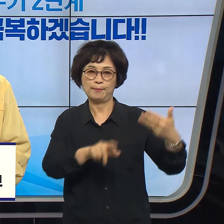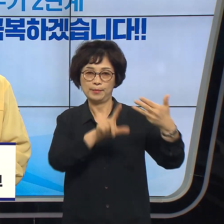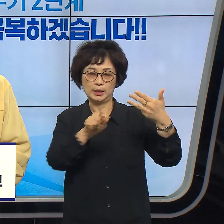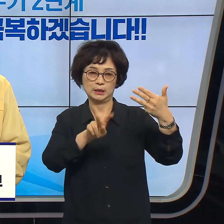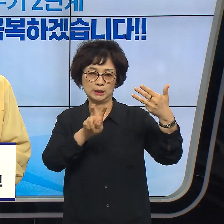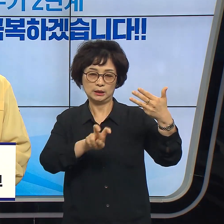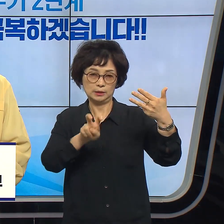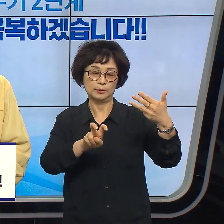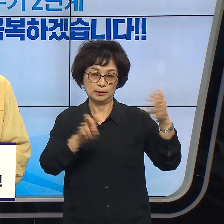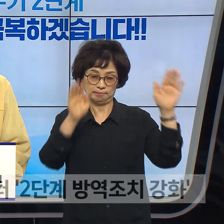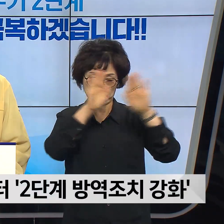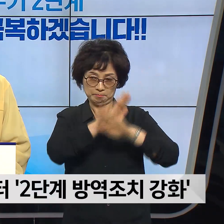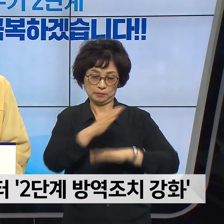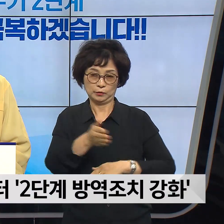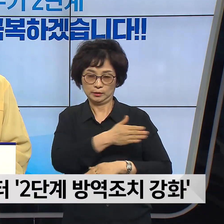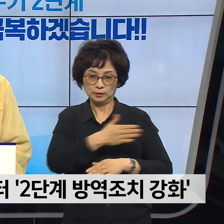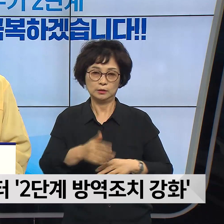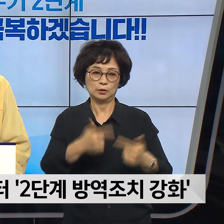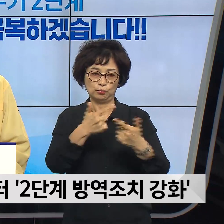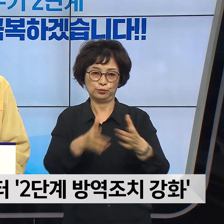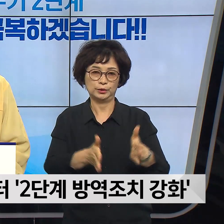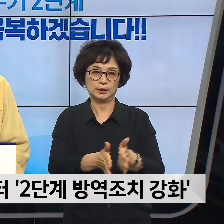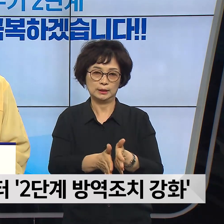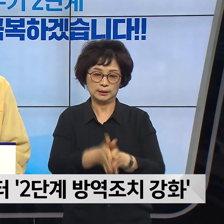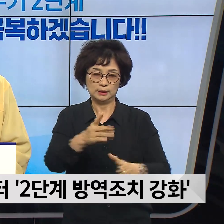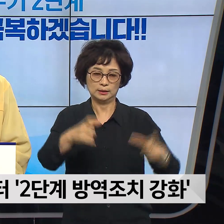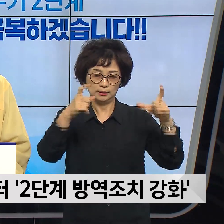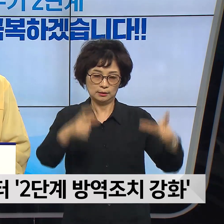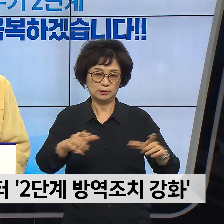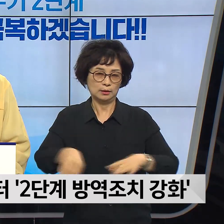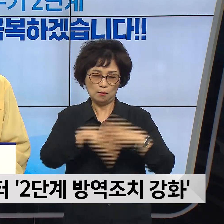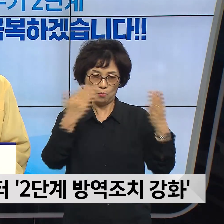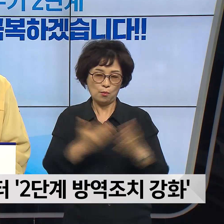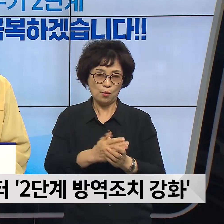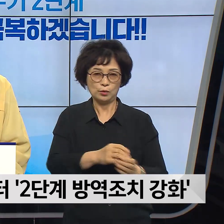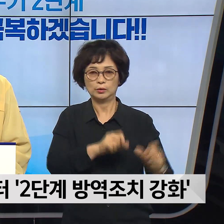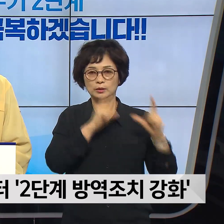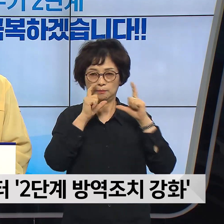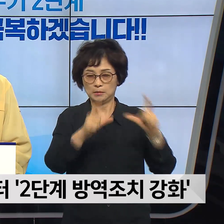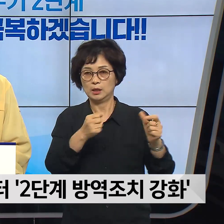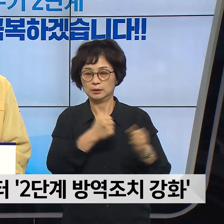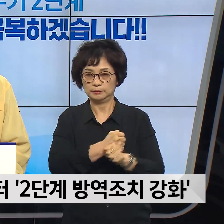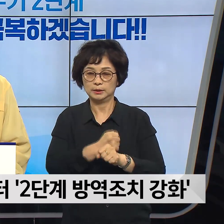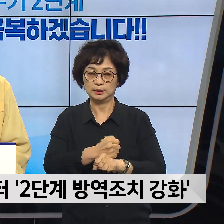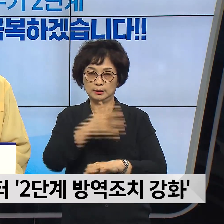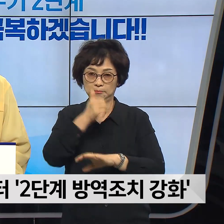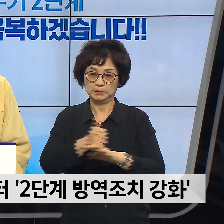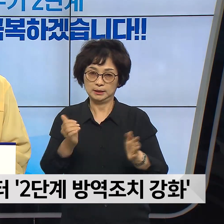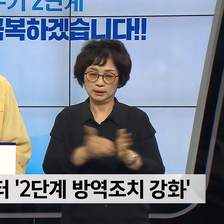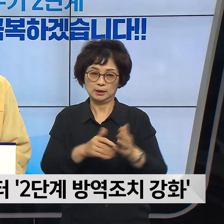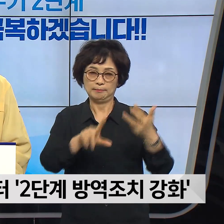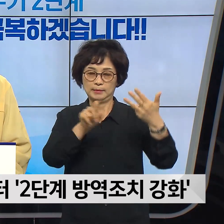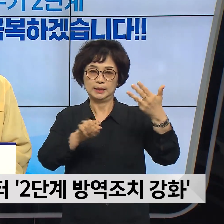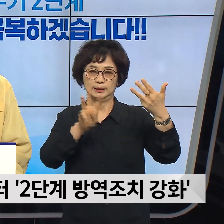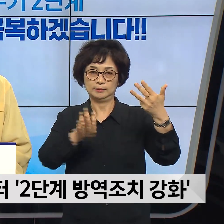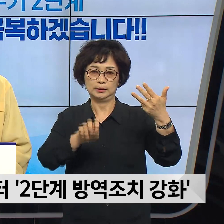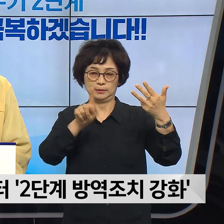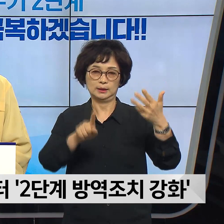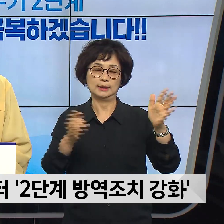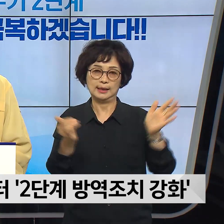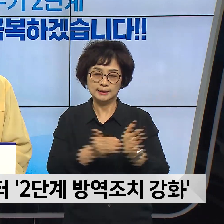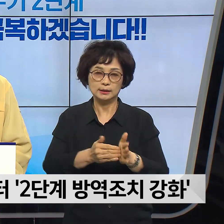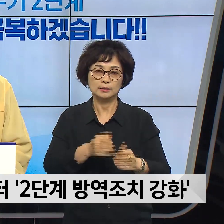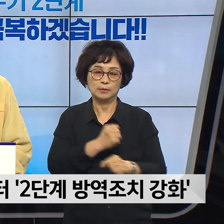21일 0시를 기점으로 시 전역을 대상으로 발효됩니다. 조치의 종료 시점은 8월 31일